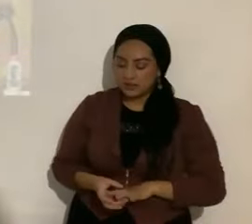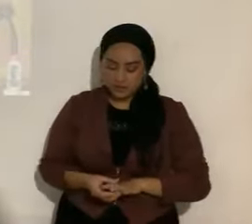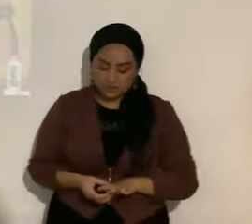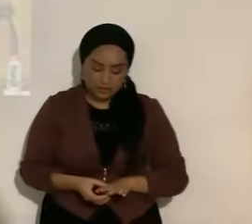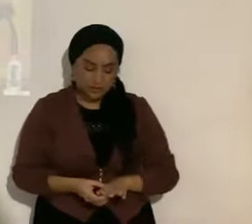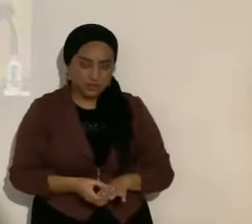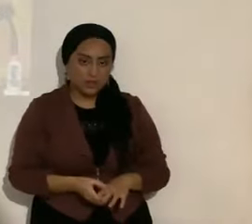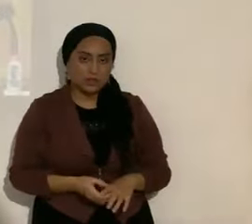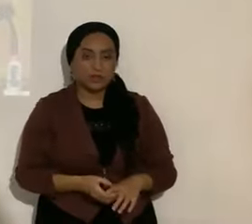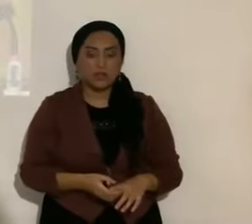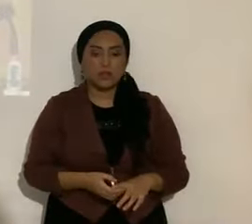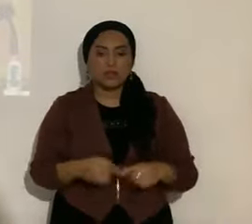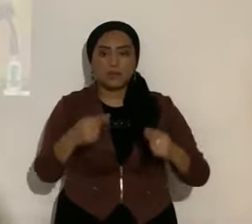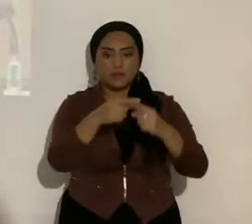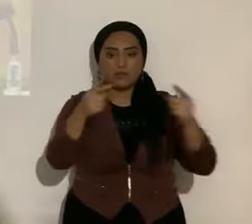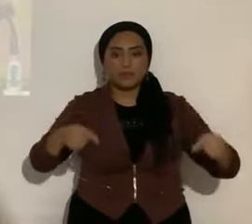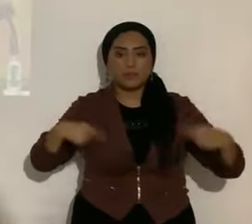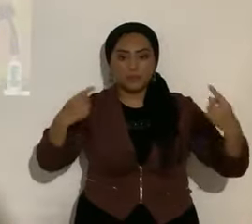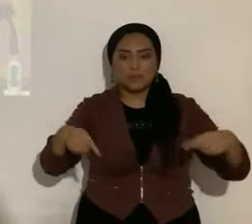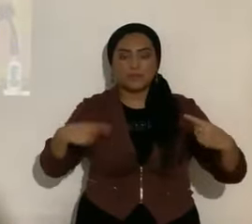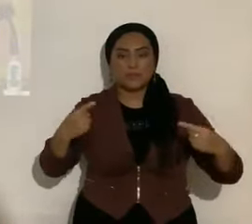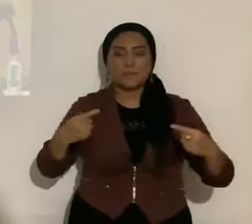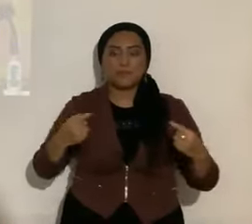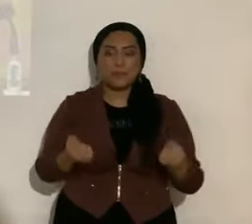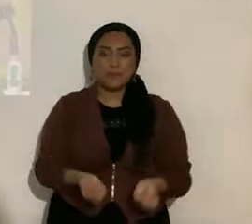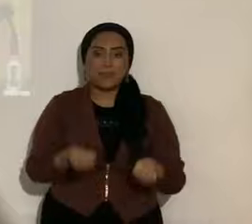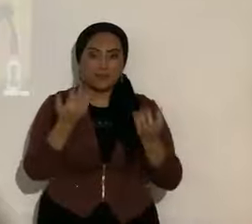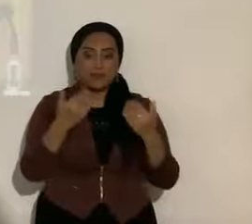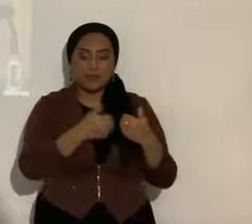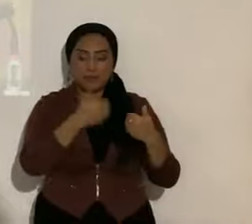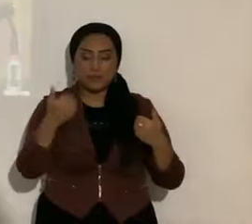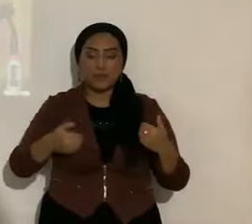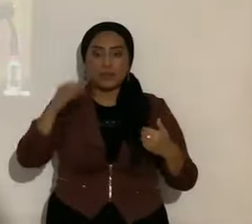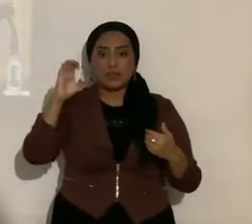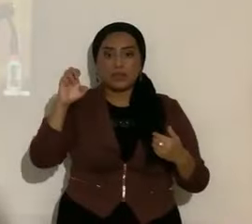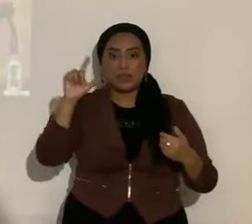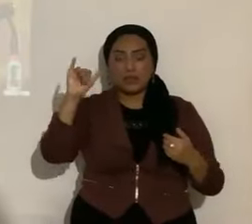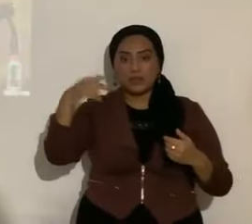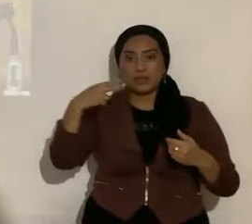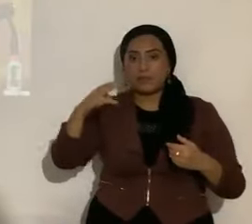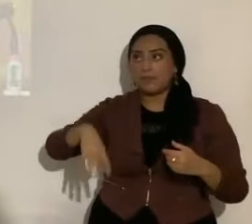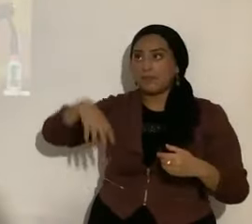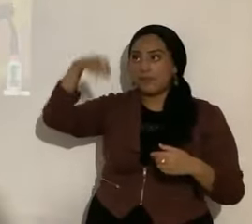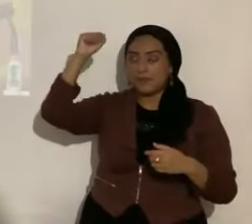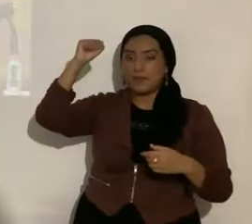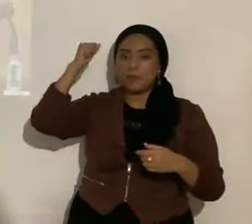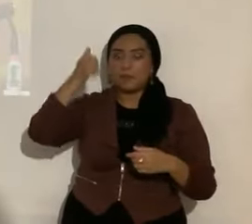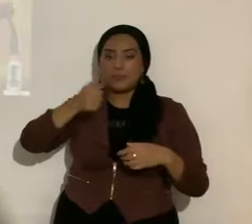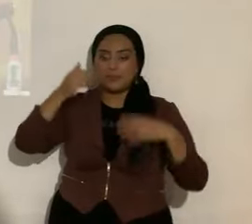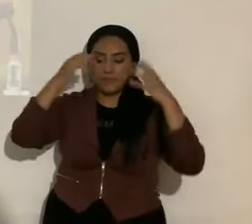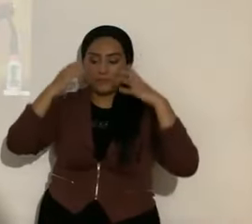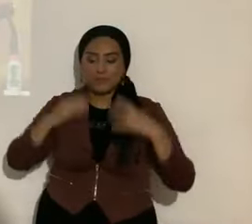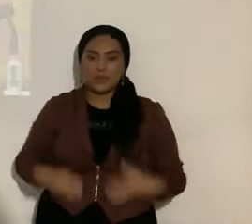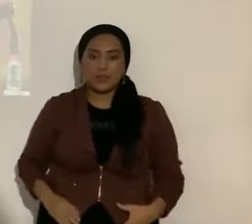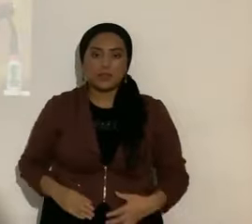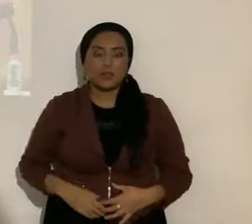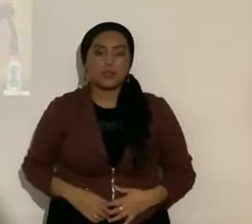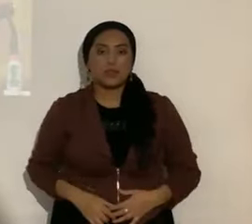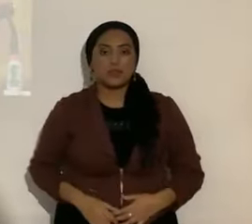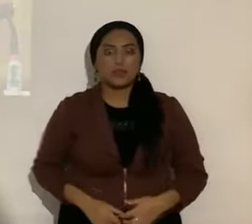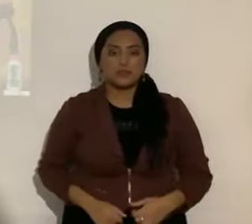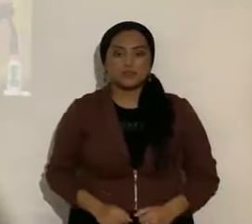El carro de fuego los aparta y entonces Elías fue llevado en su mismo cuerpo terrenal,